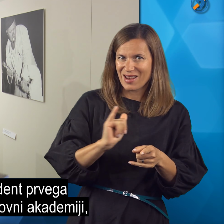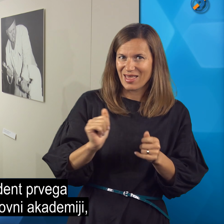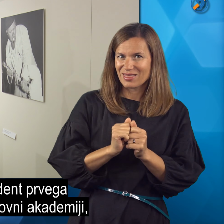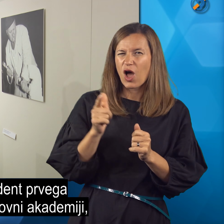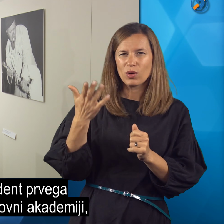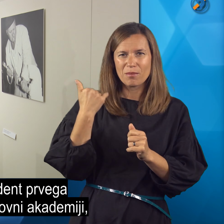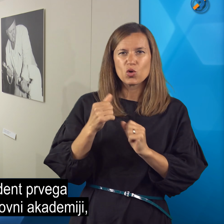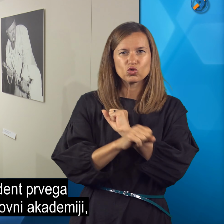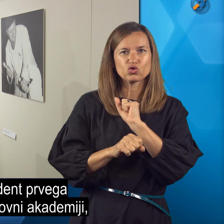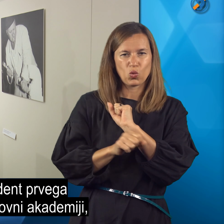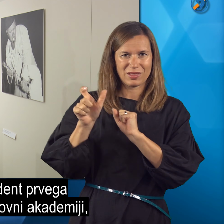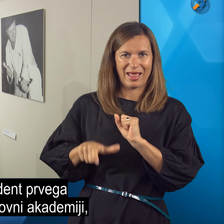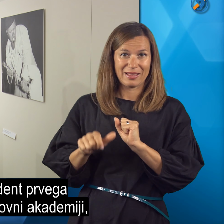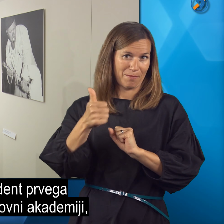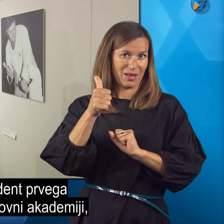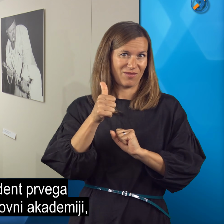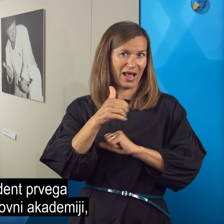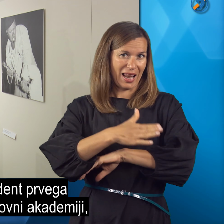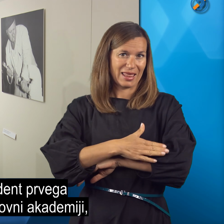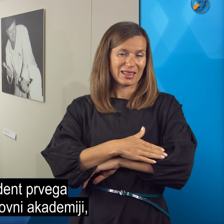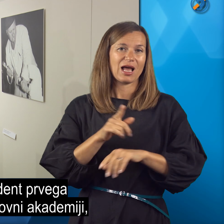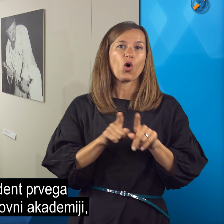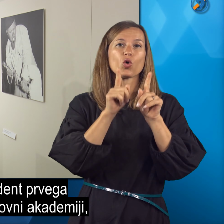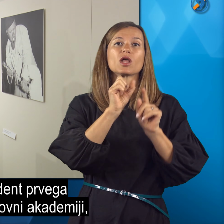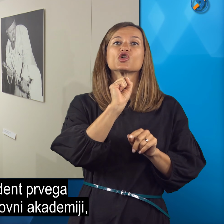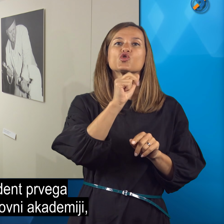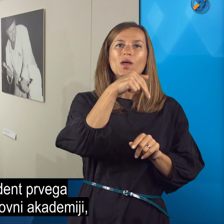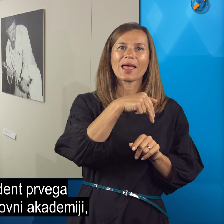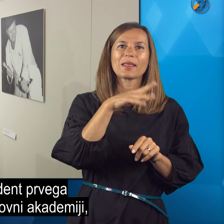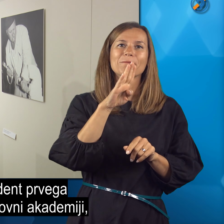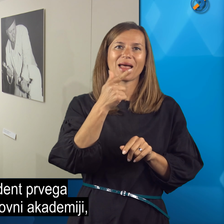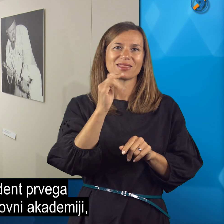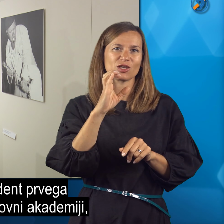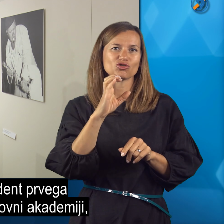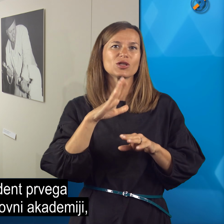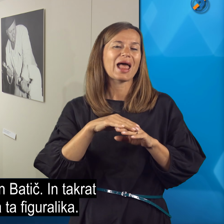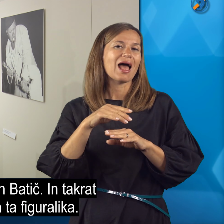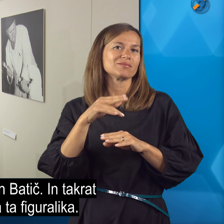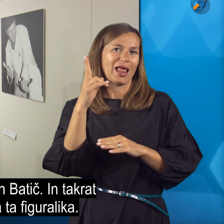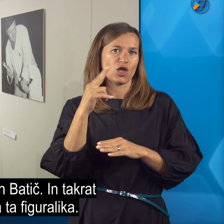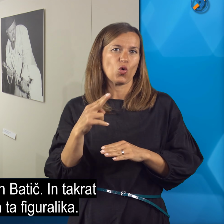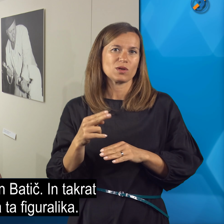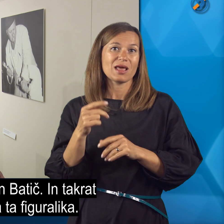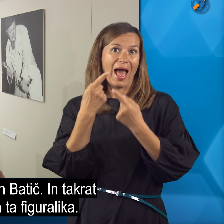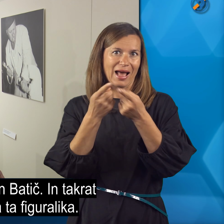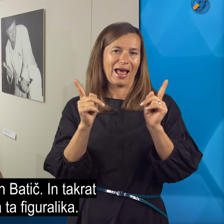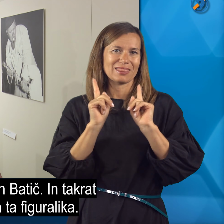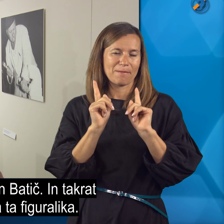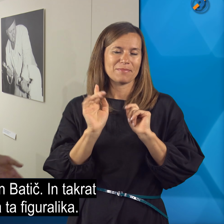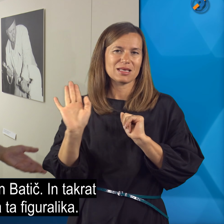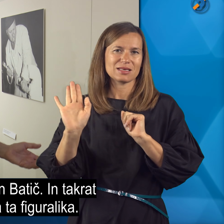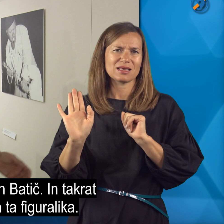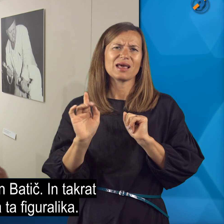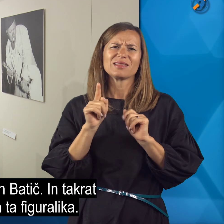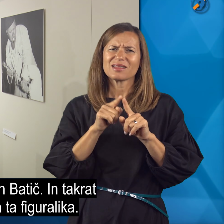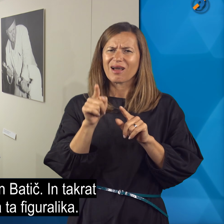je študent prvega letnika, tako kot Stojan Batič na Likovni akademiji. In takrat se je